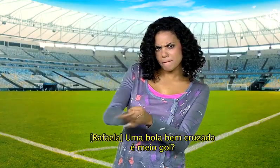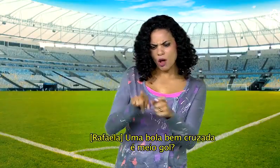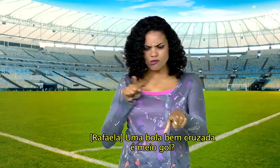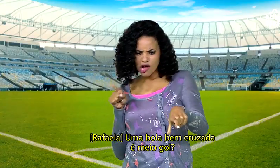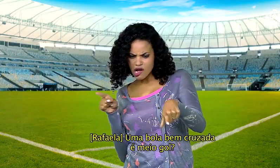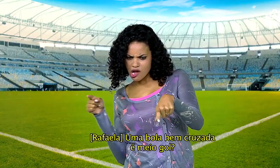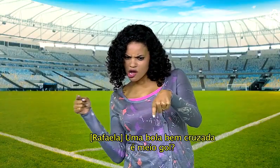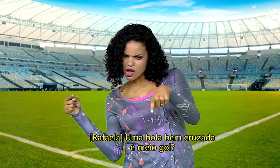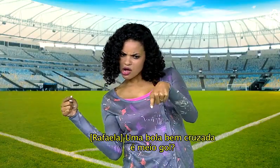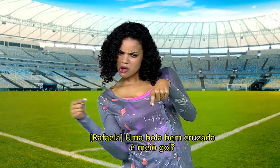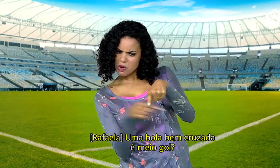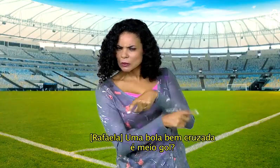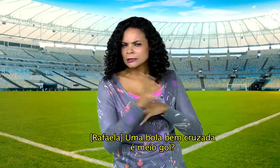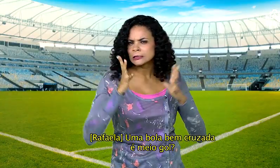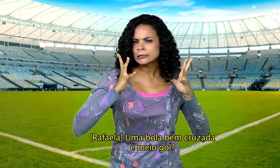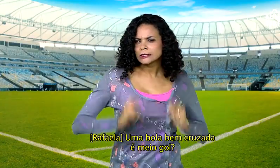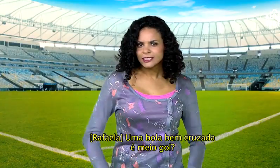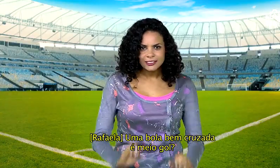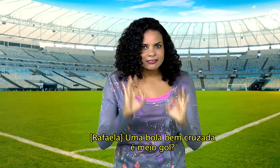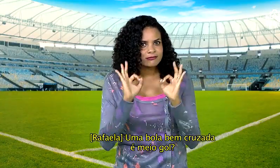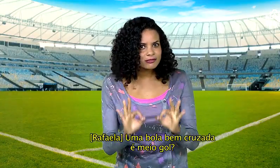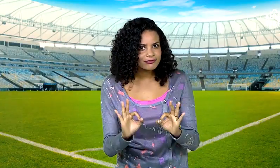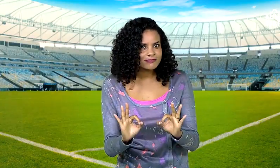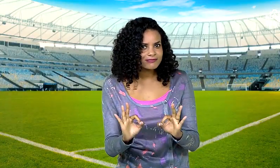cruzada. É meio gol?